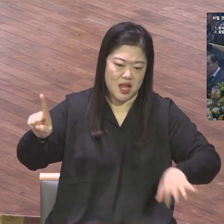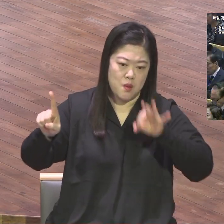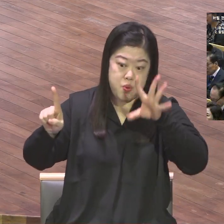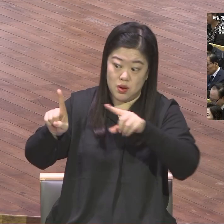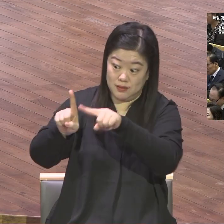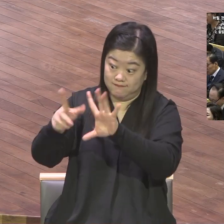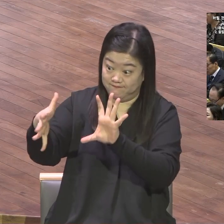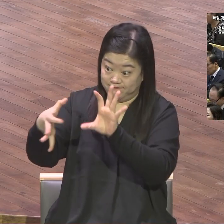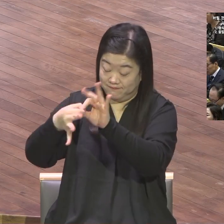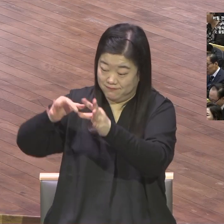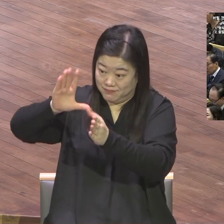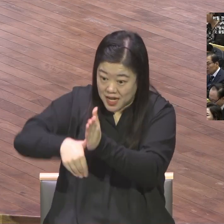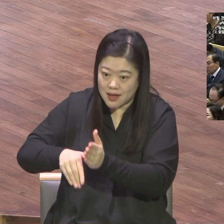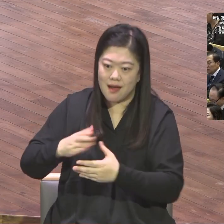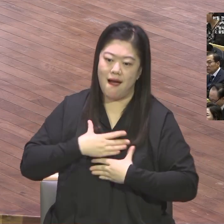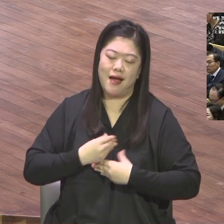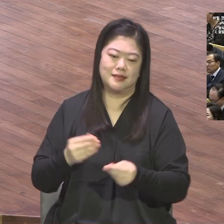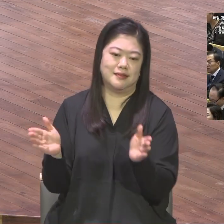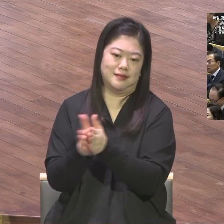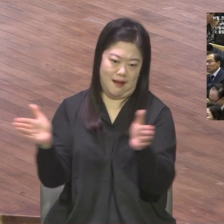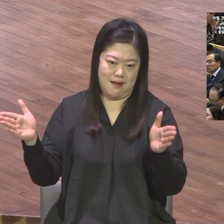해결된다. 자연스럽게.